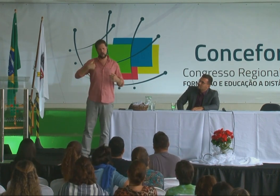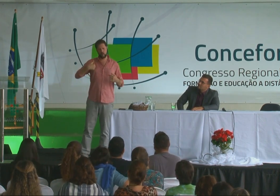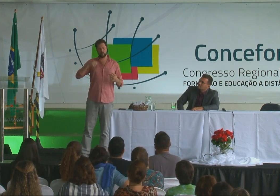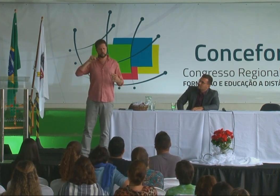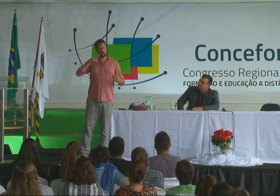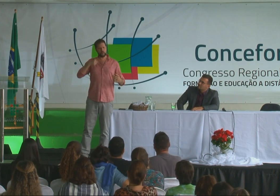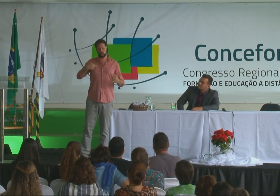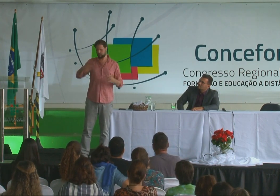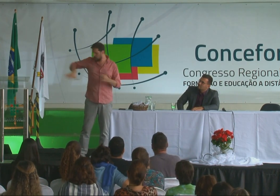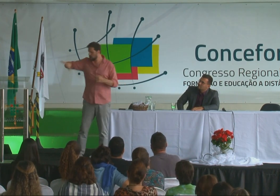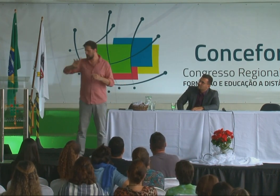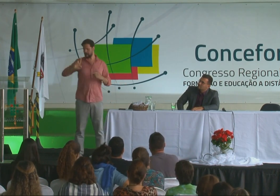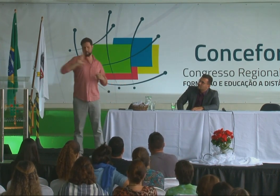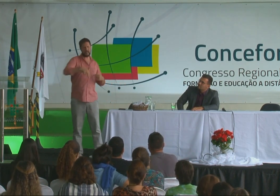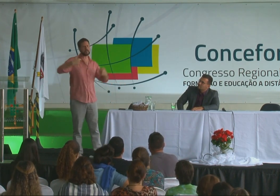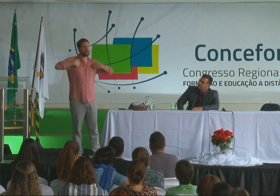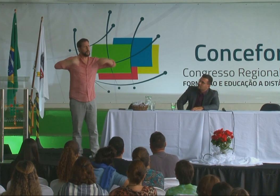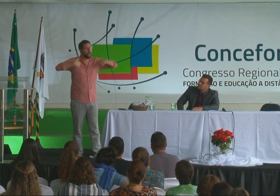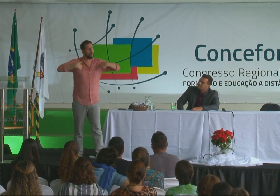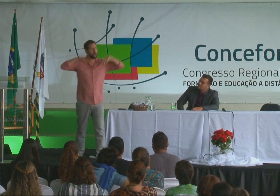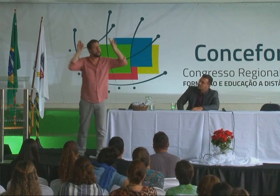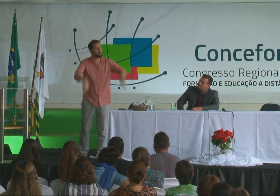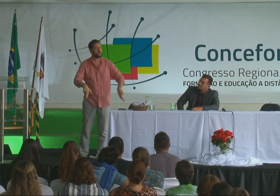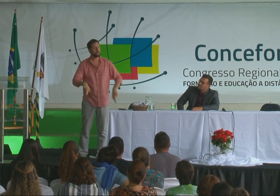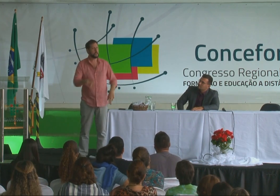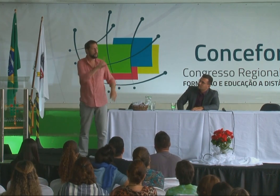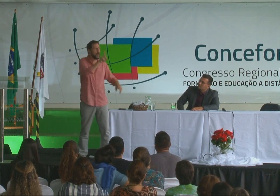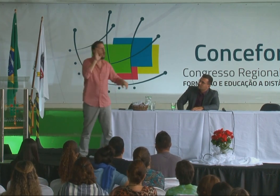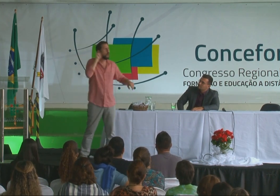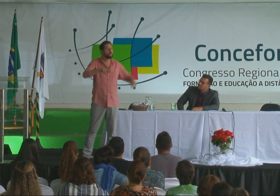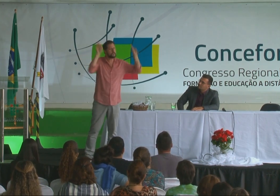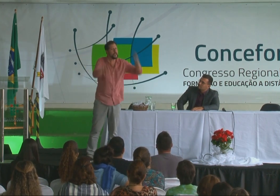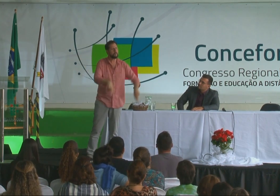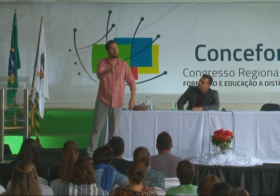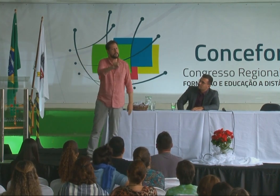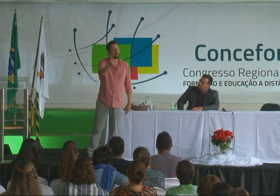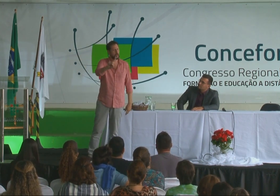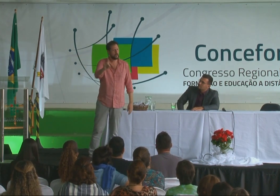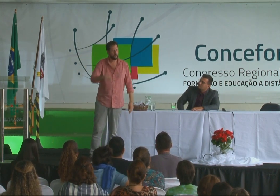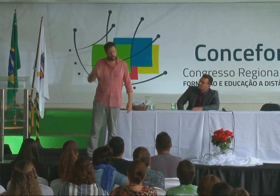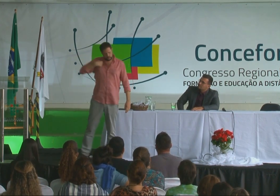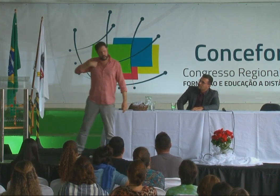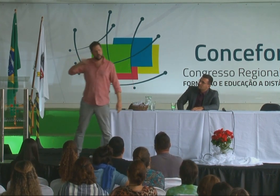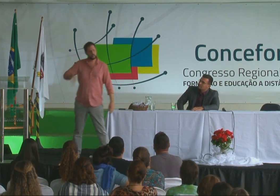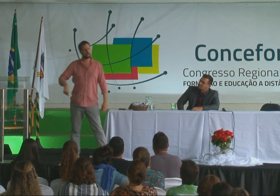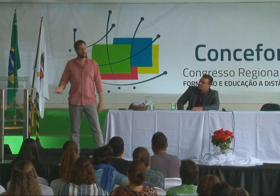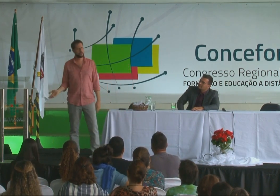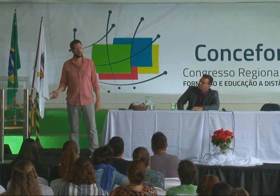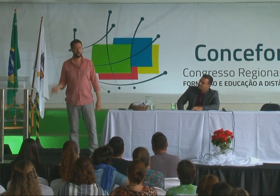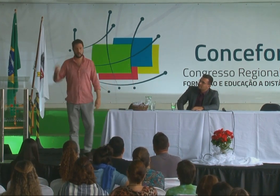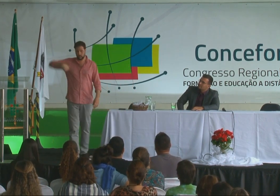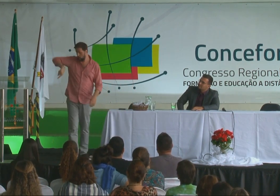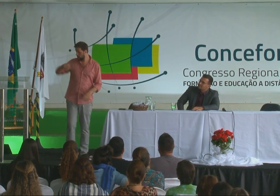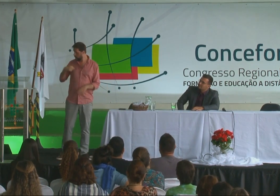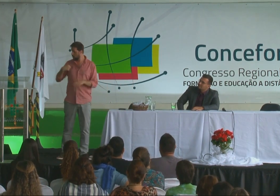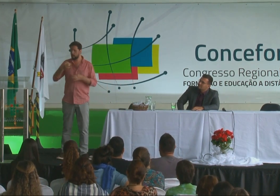surda? Sim. Eu represento. Eu represento. Eu represento. Não é um ouvinte, não. Eu represento, sim. É isso.